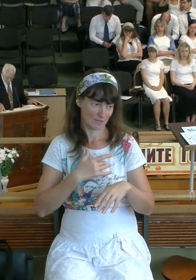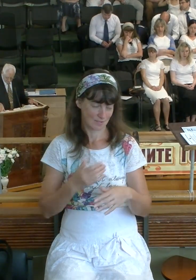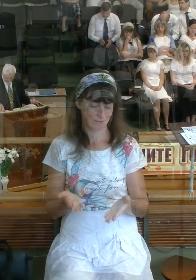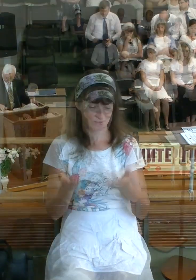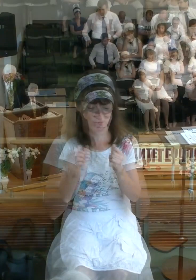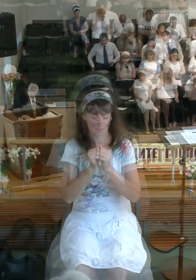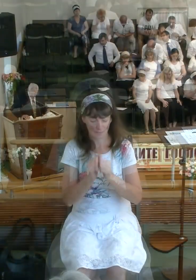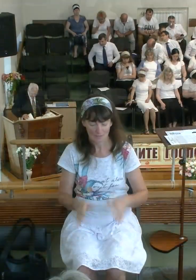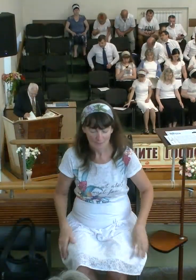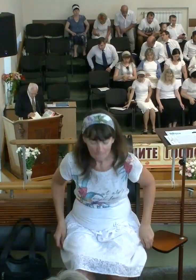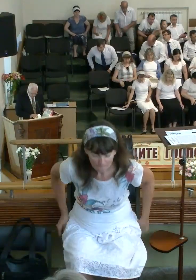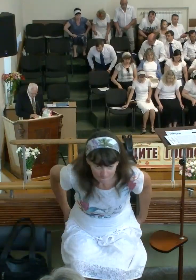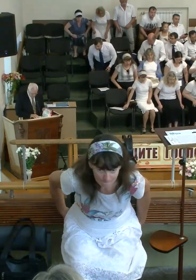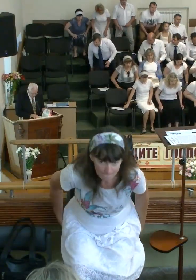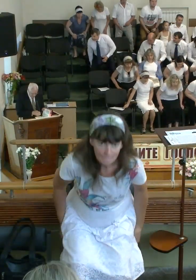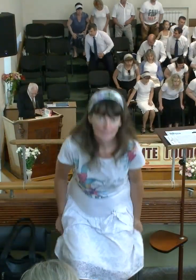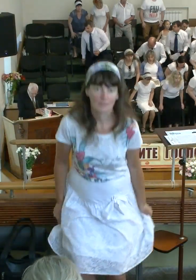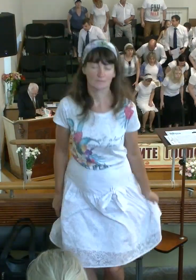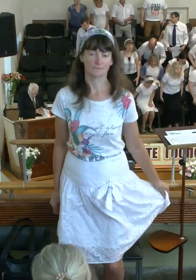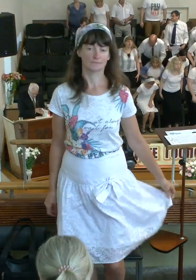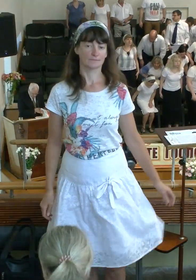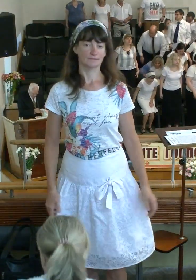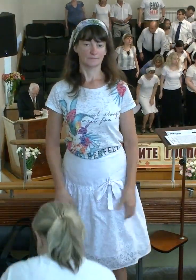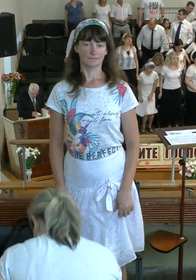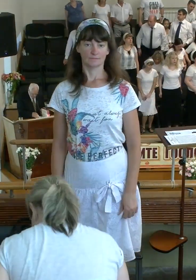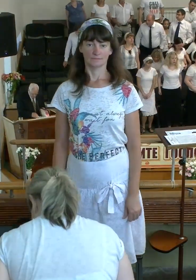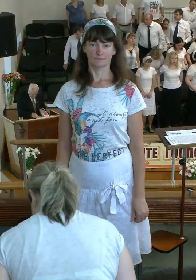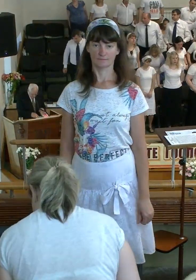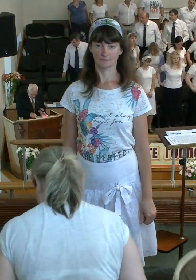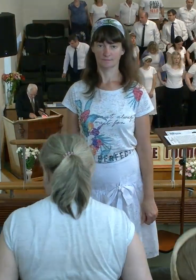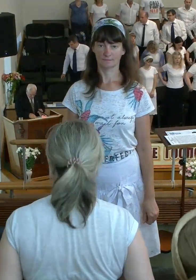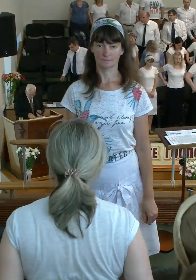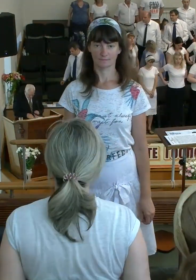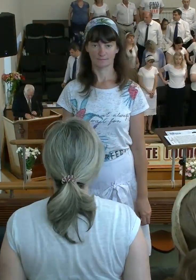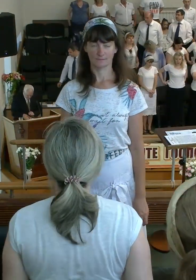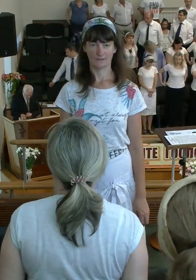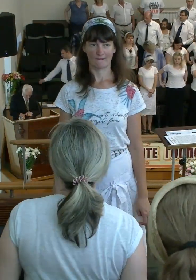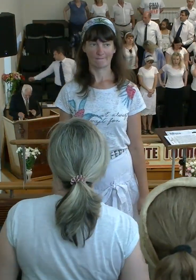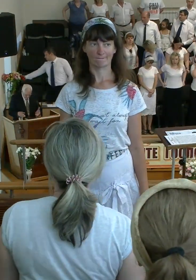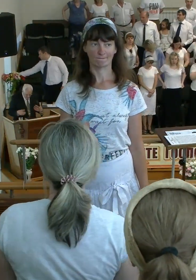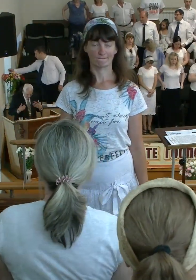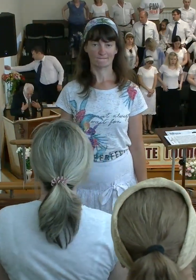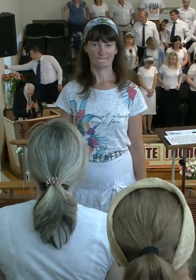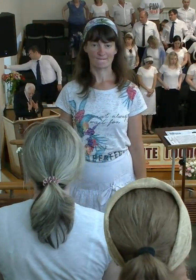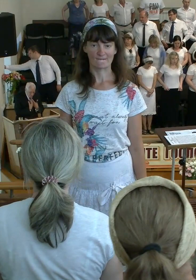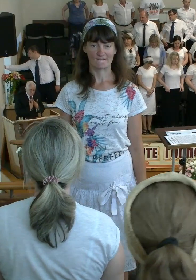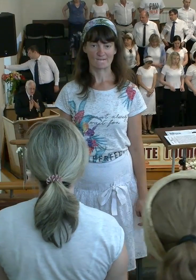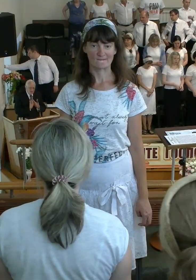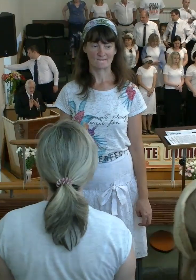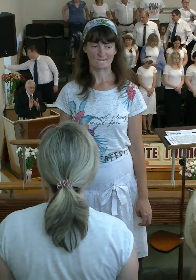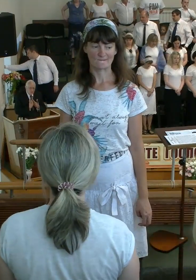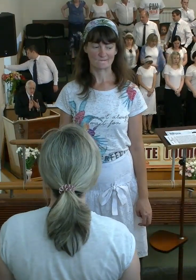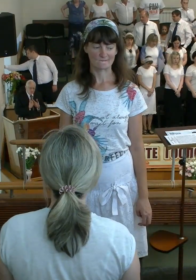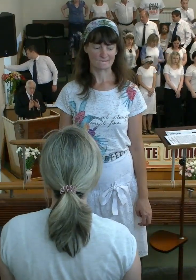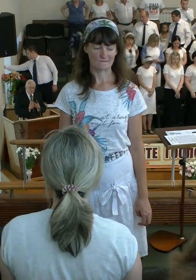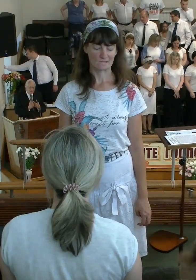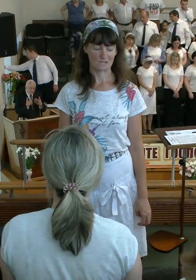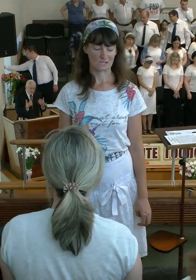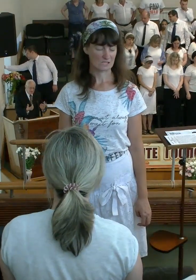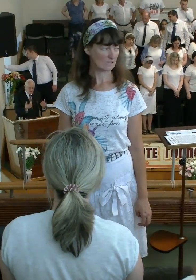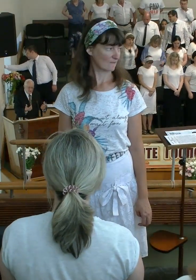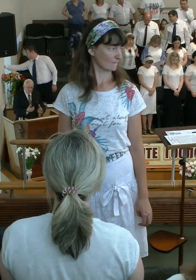для молитвы. Если есть желающие покаяться сегодня, если есть желающие сегодня просить прощения у